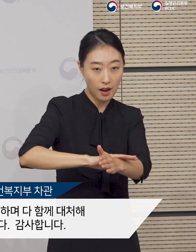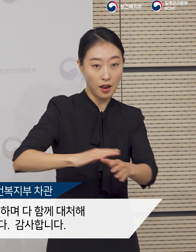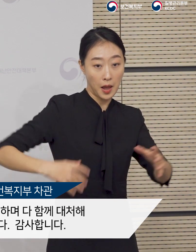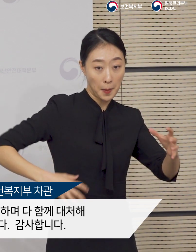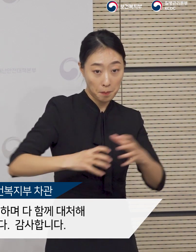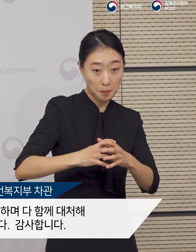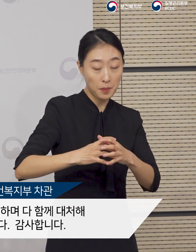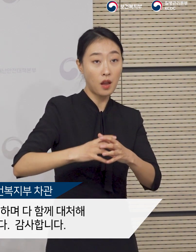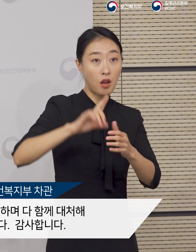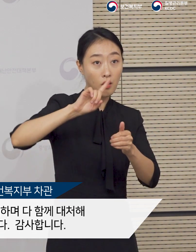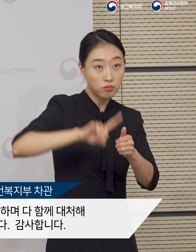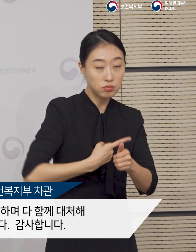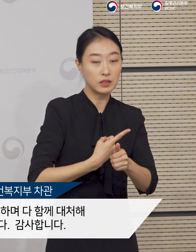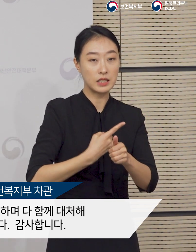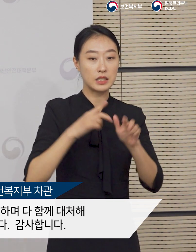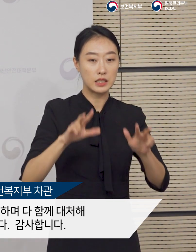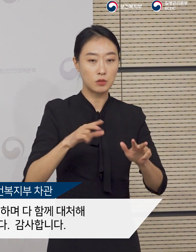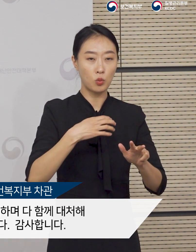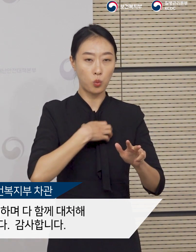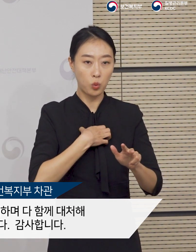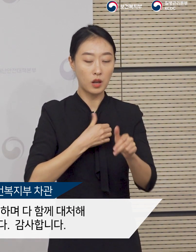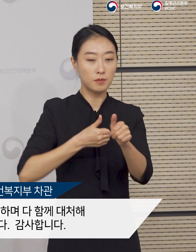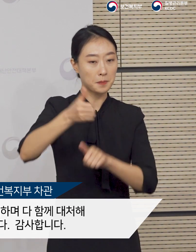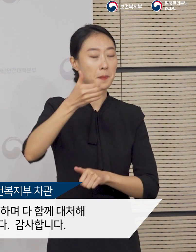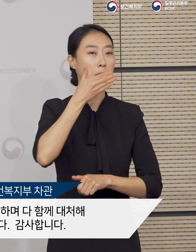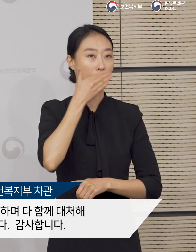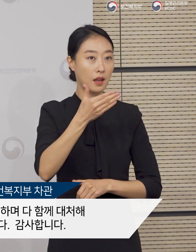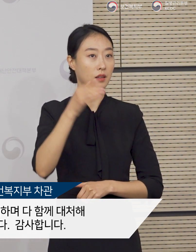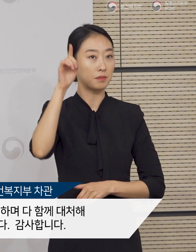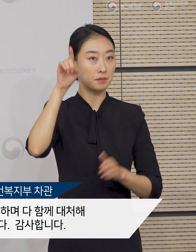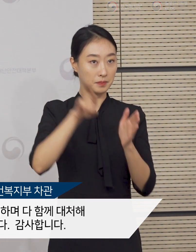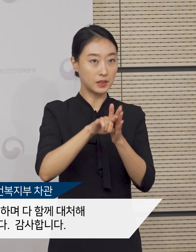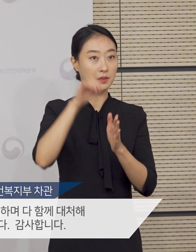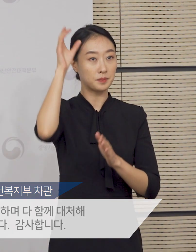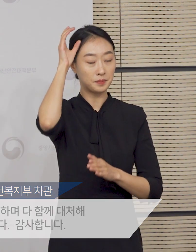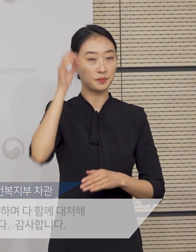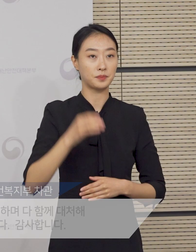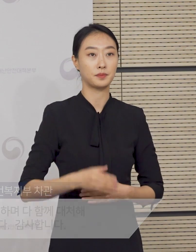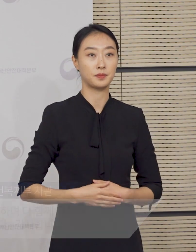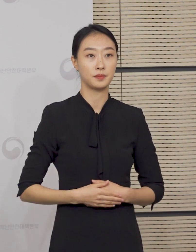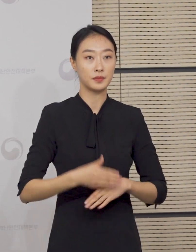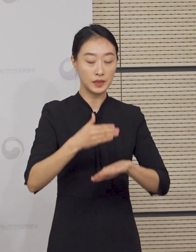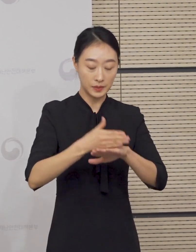지금의 위기는 분명히 극복할 수 있습니다. 감사합니다.